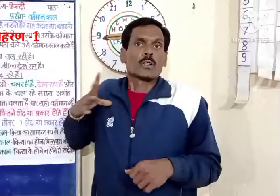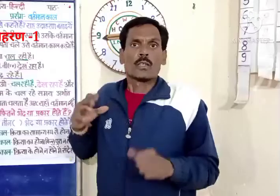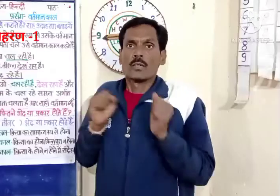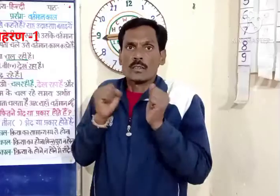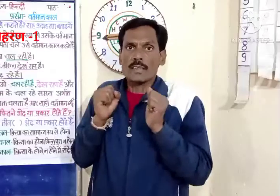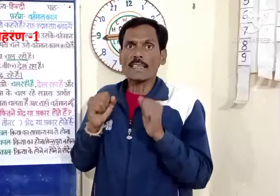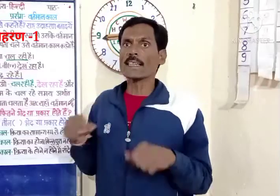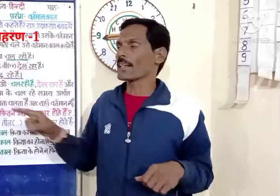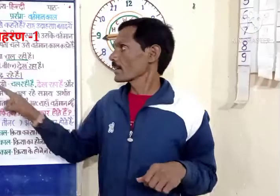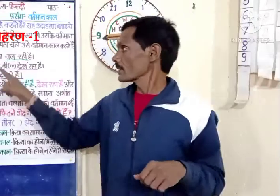ठंडी